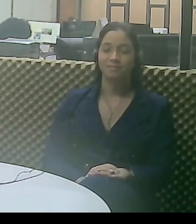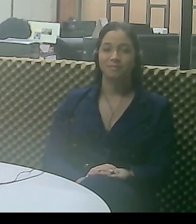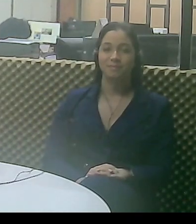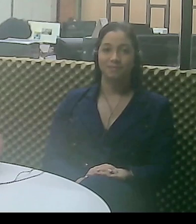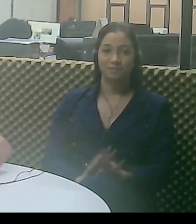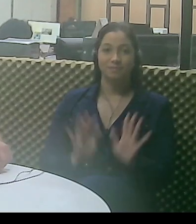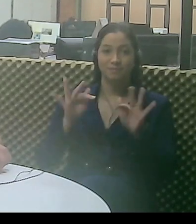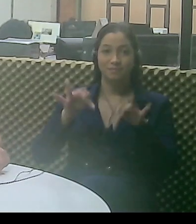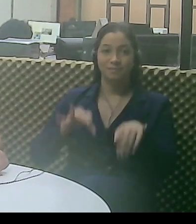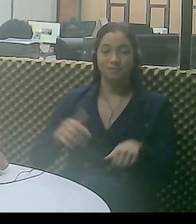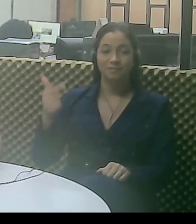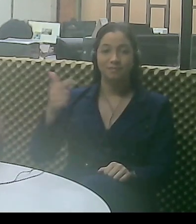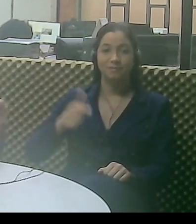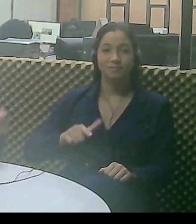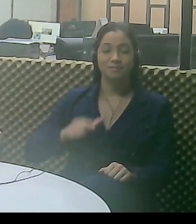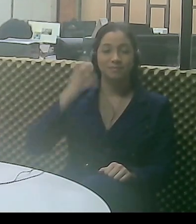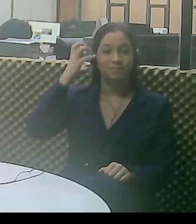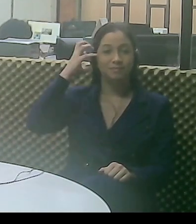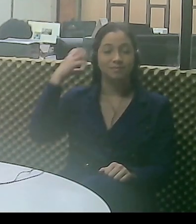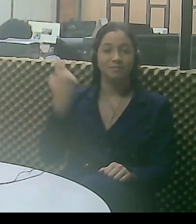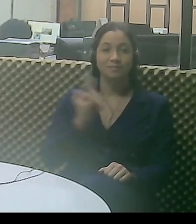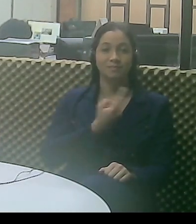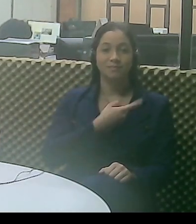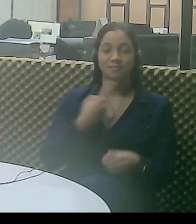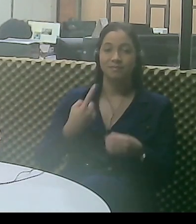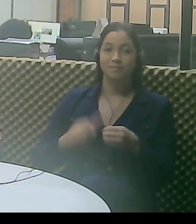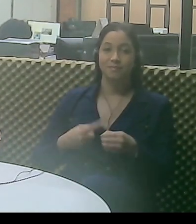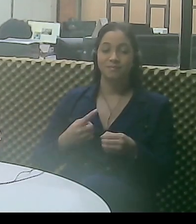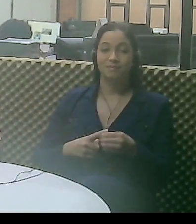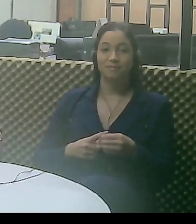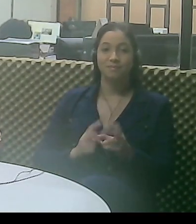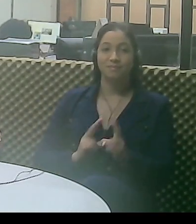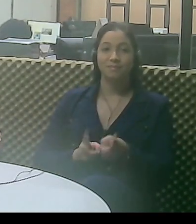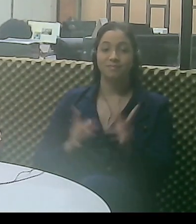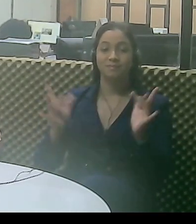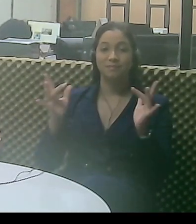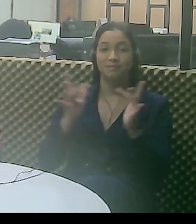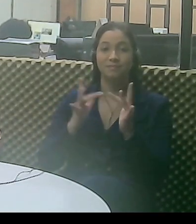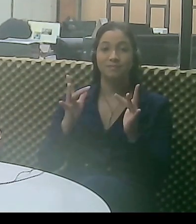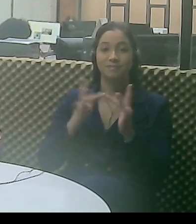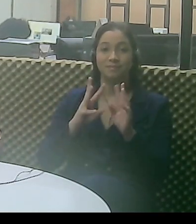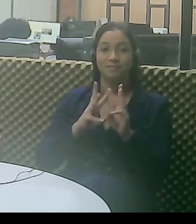próxima. Fica por aqui mais uma edição do programa da Rádio Nossa Cidade.